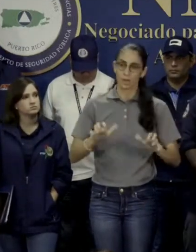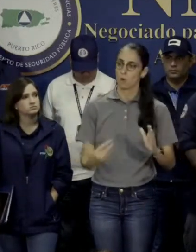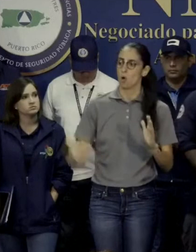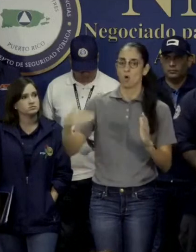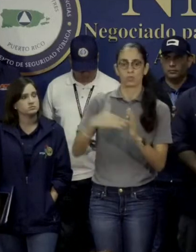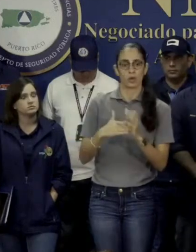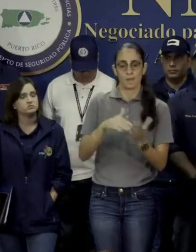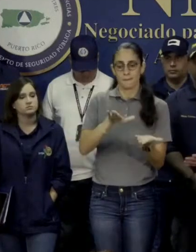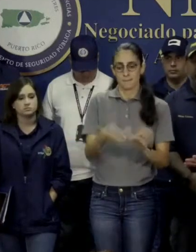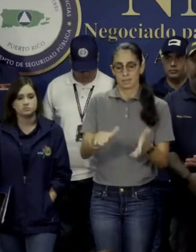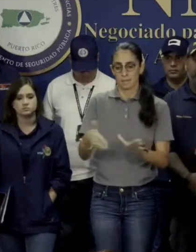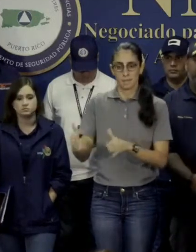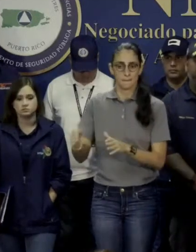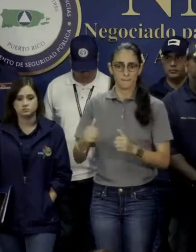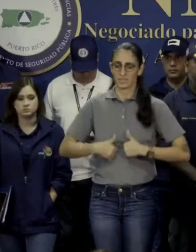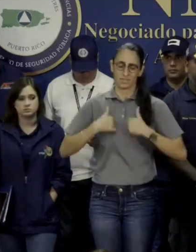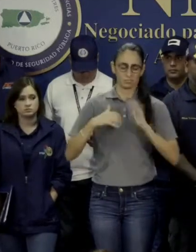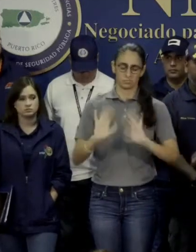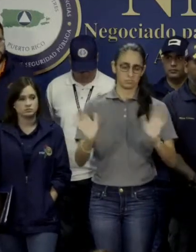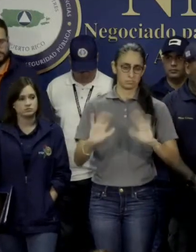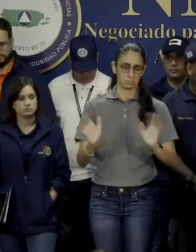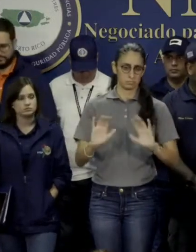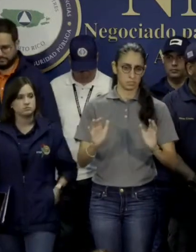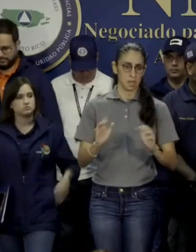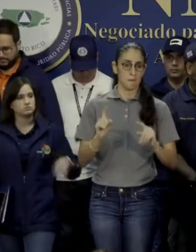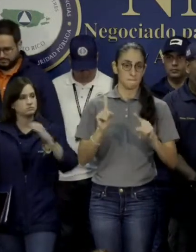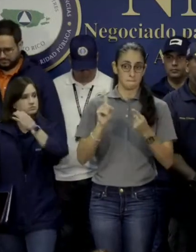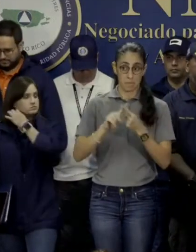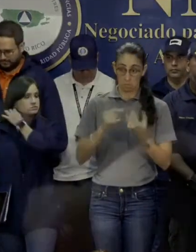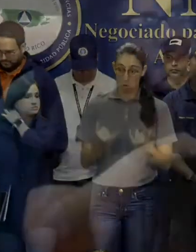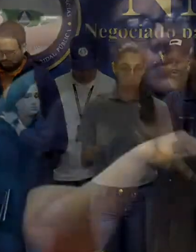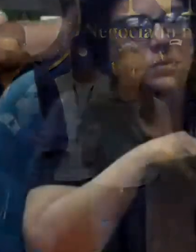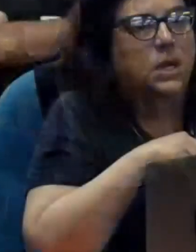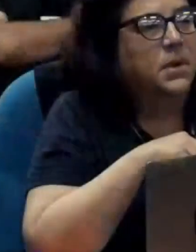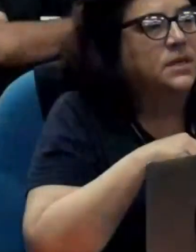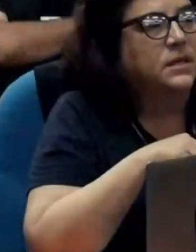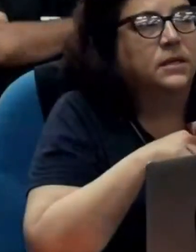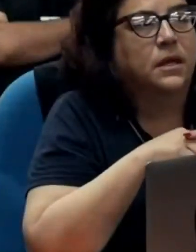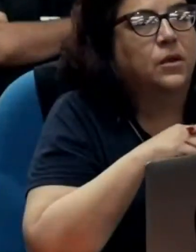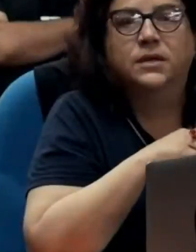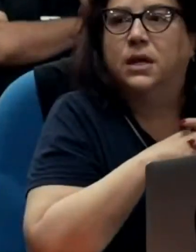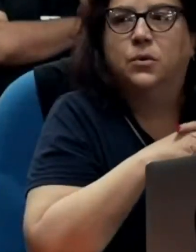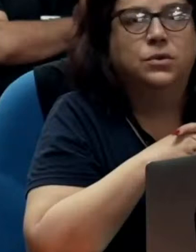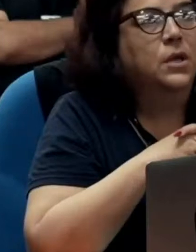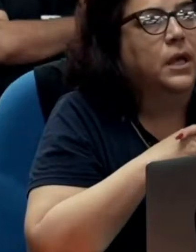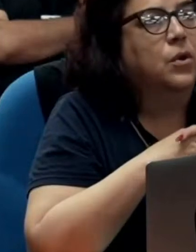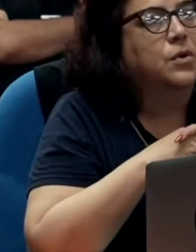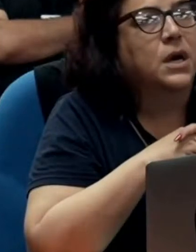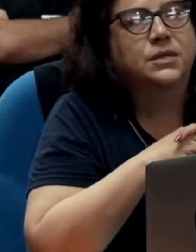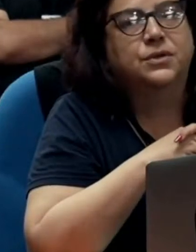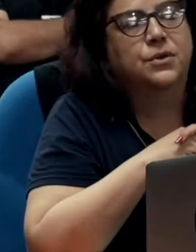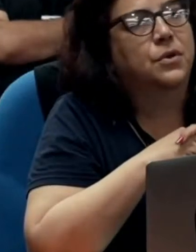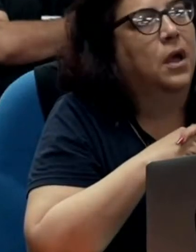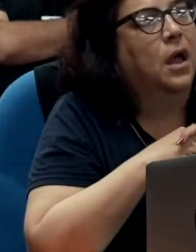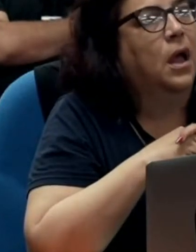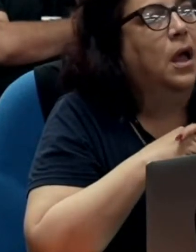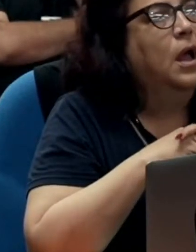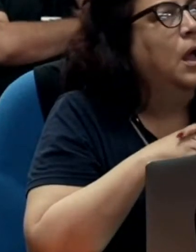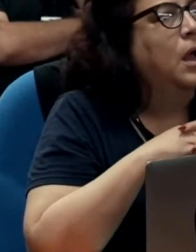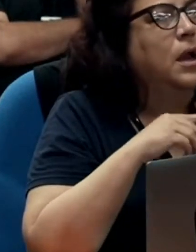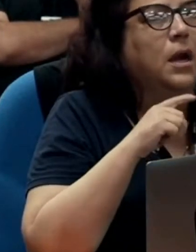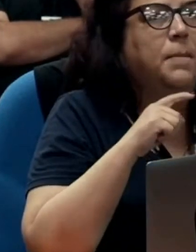vez pérdida de vida. Hasta el momento eso no ha ocurrido. Tengo una pregunta para el secretario de Salud. Es con relación